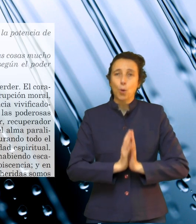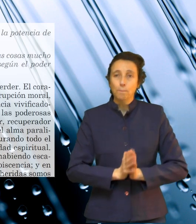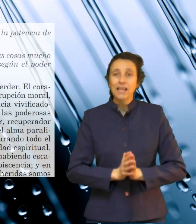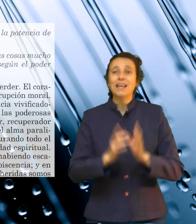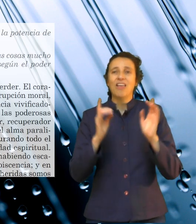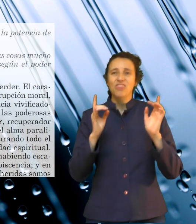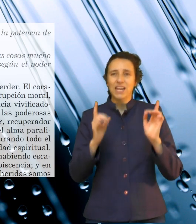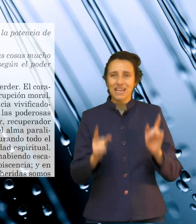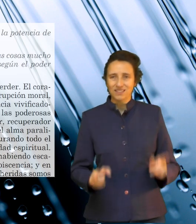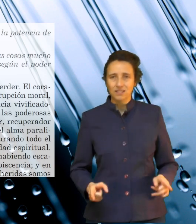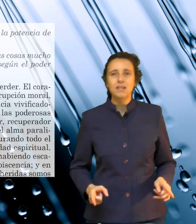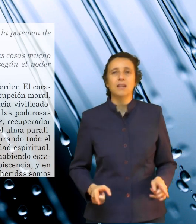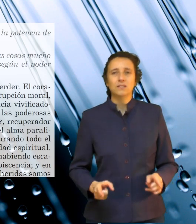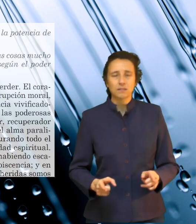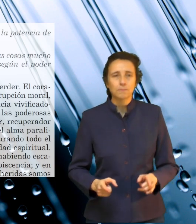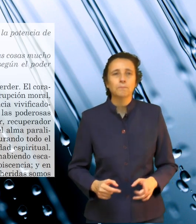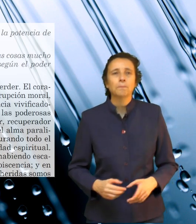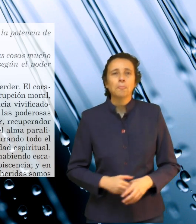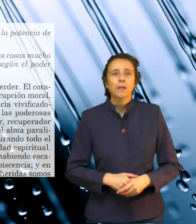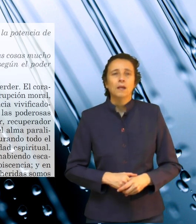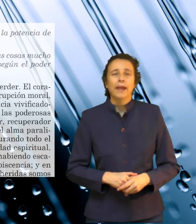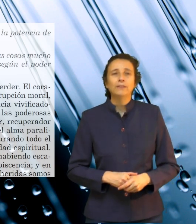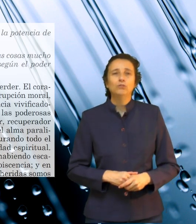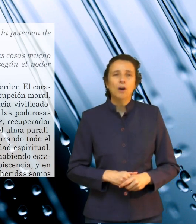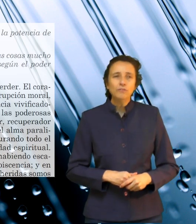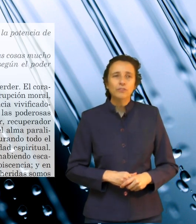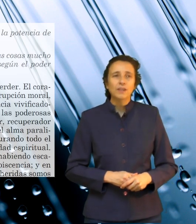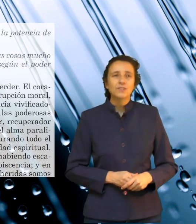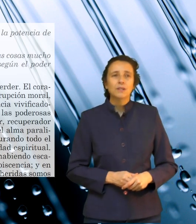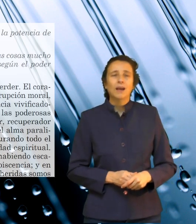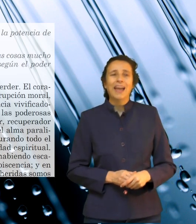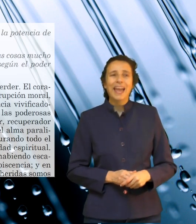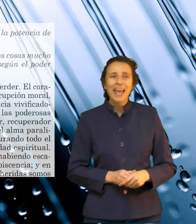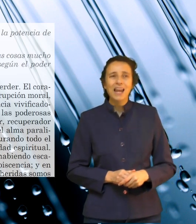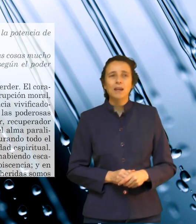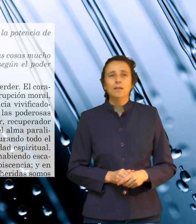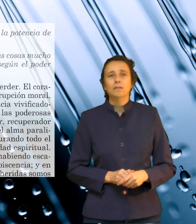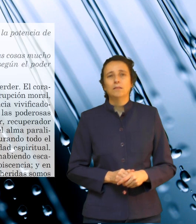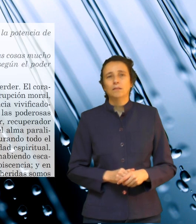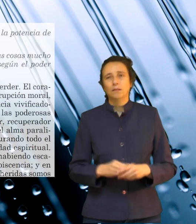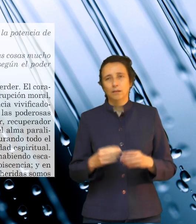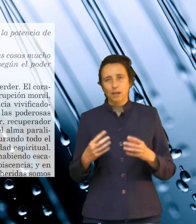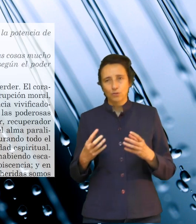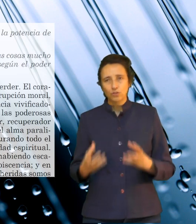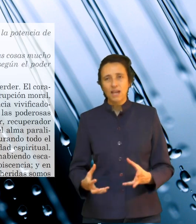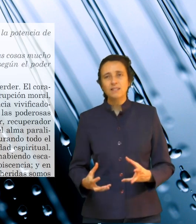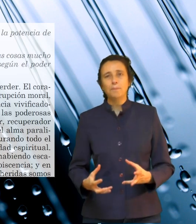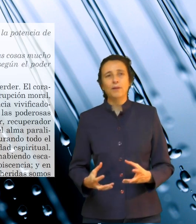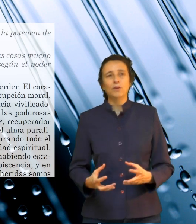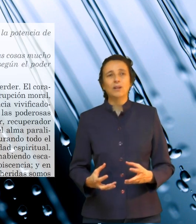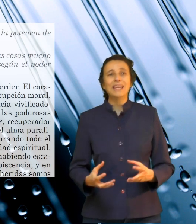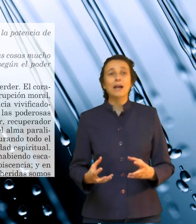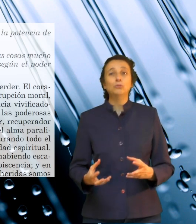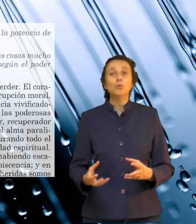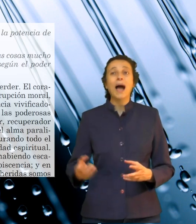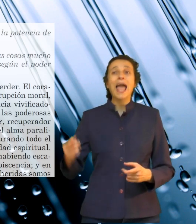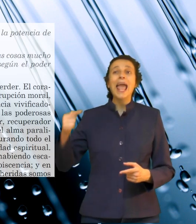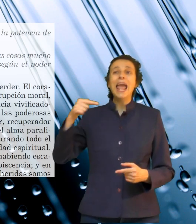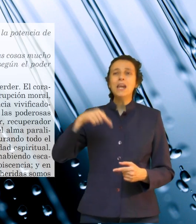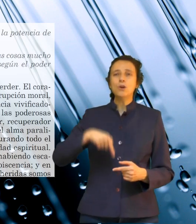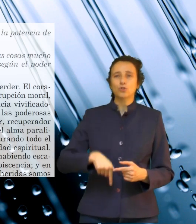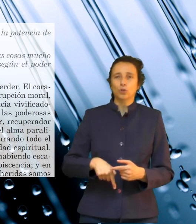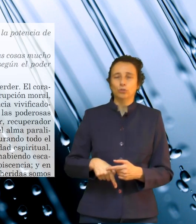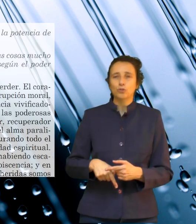absoluta y completa de que así es, entonces Él, que nos da ese poder, que